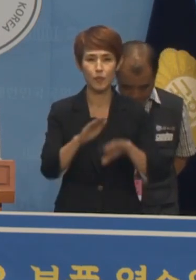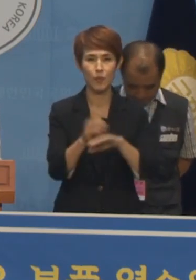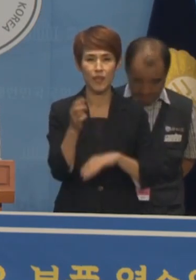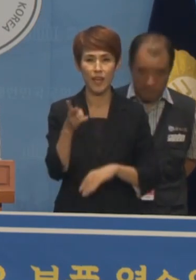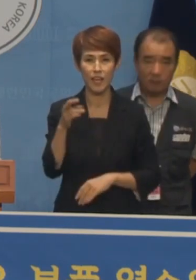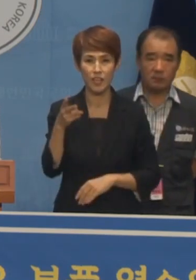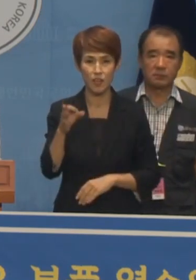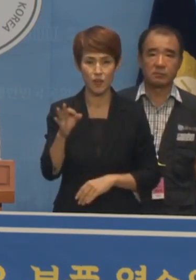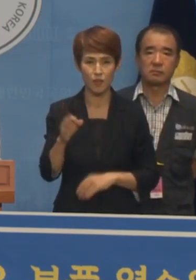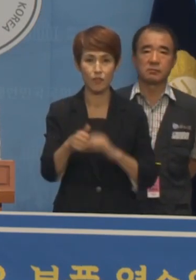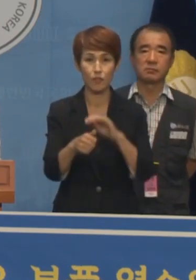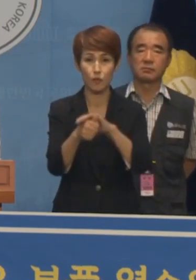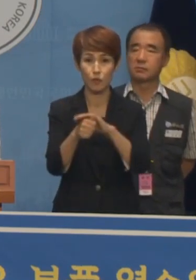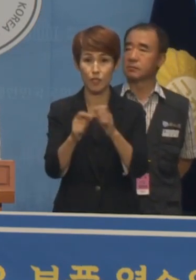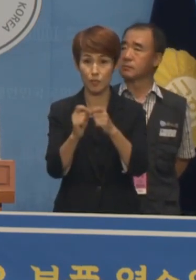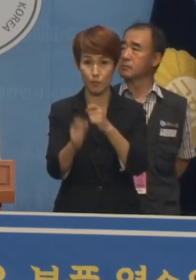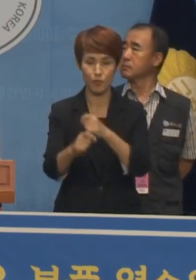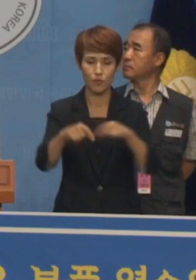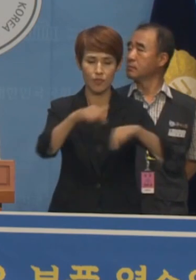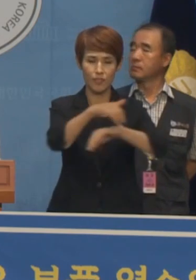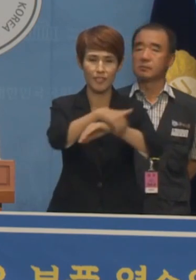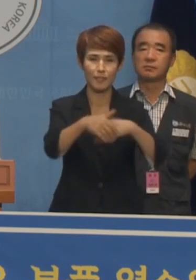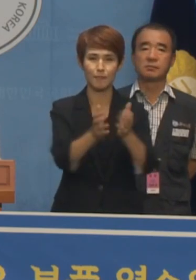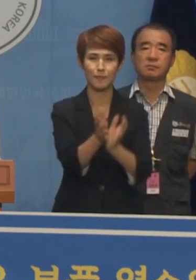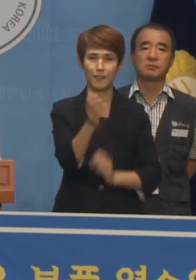손혜영 경주지부 정책부장님 참석하셨습니다.